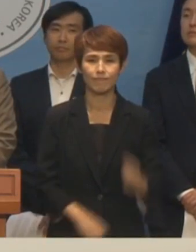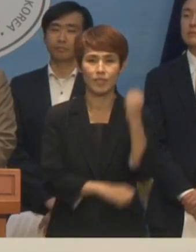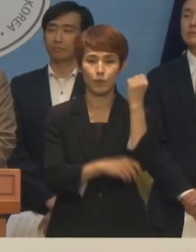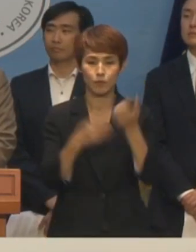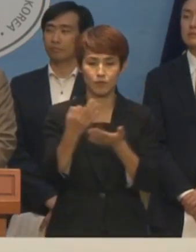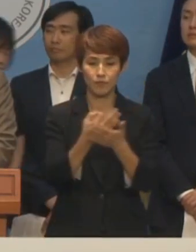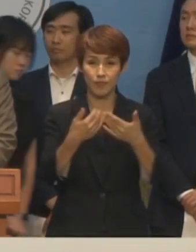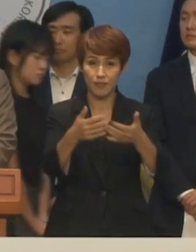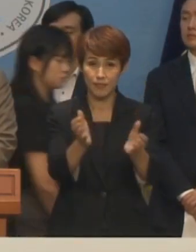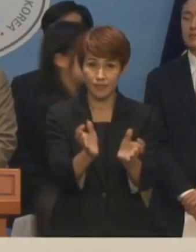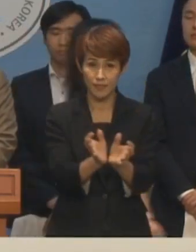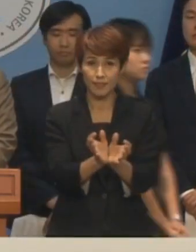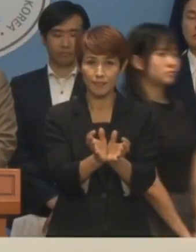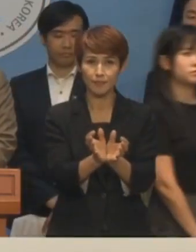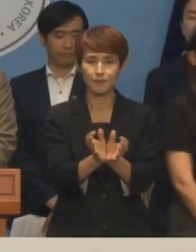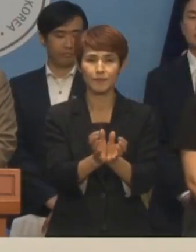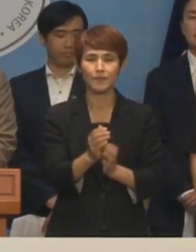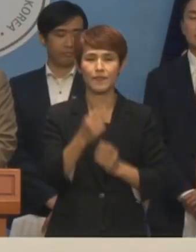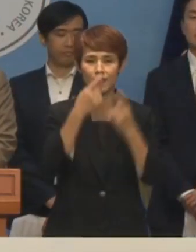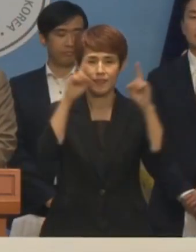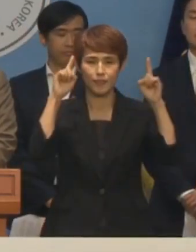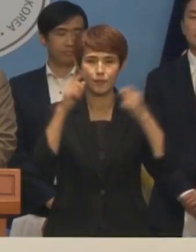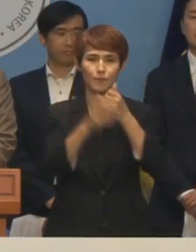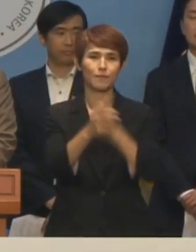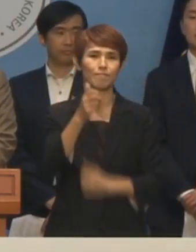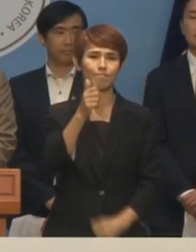기본소득당 윤김진서 청년대학생위원장,